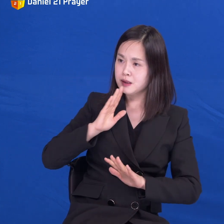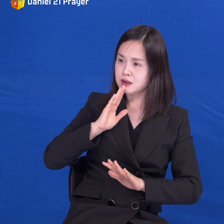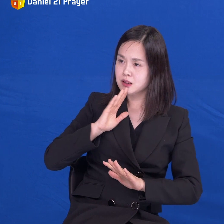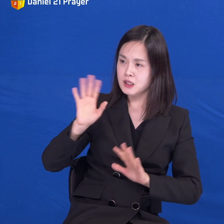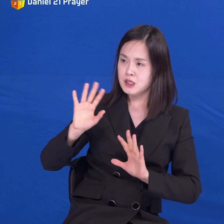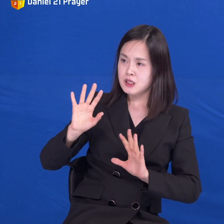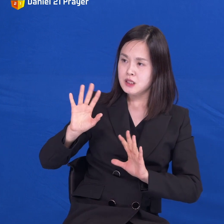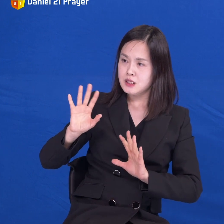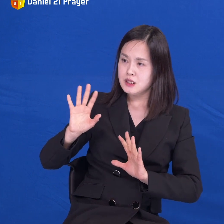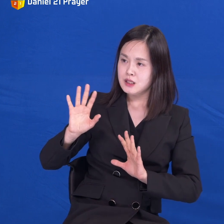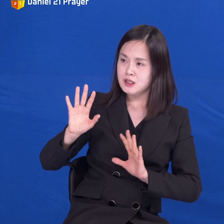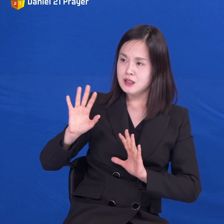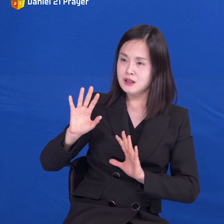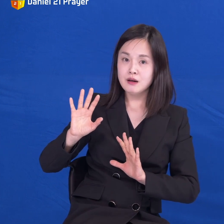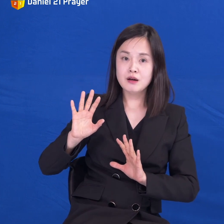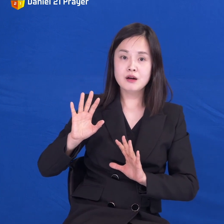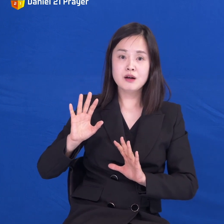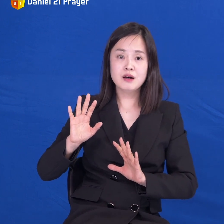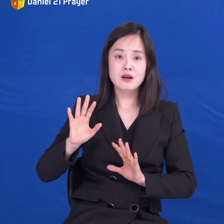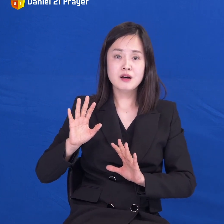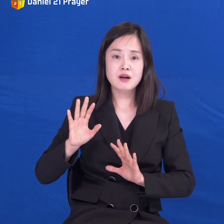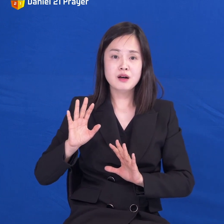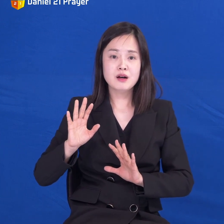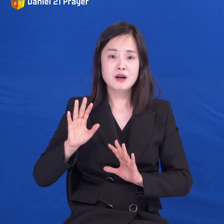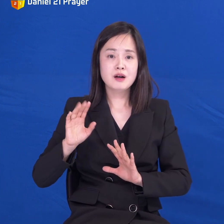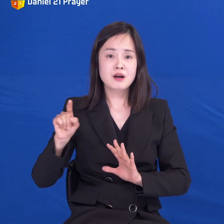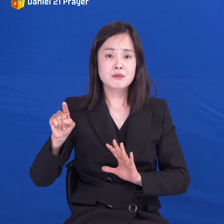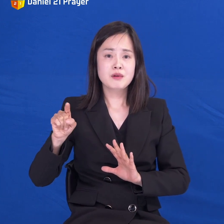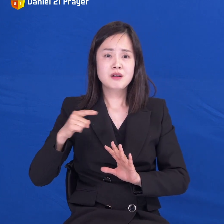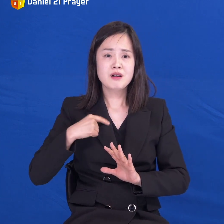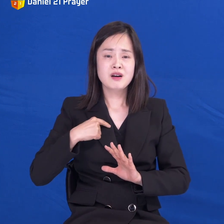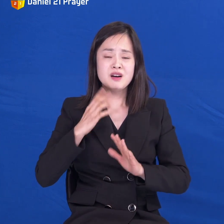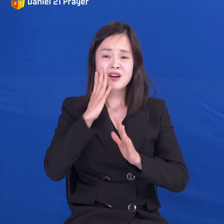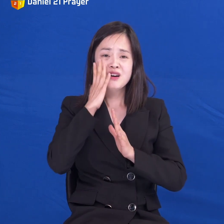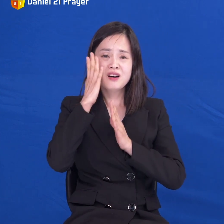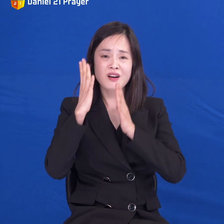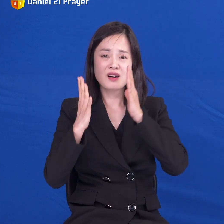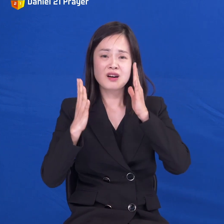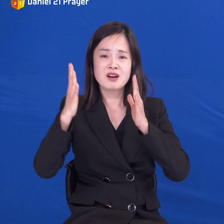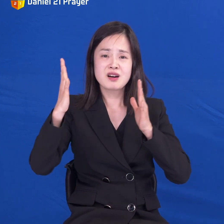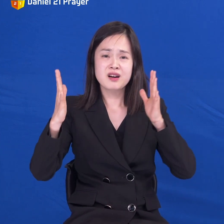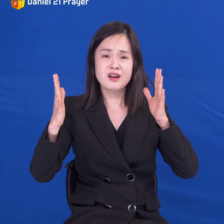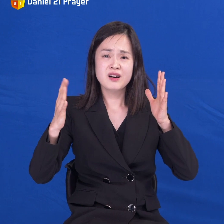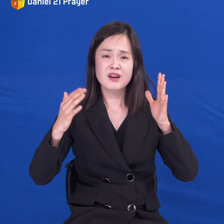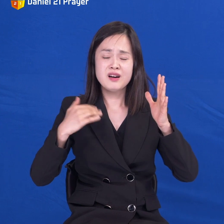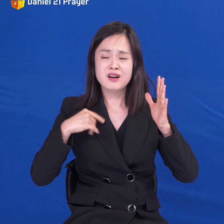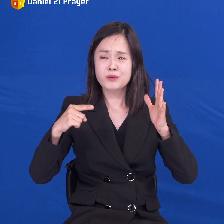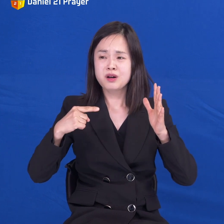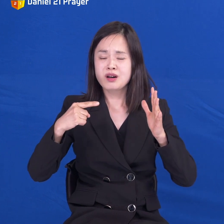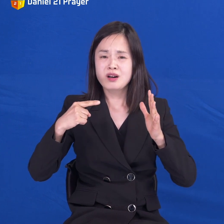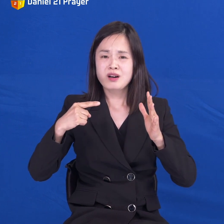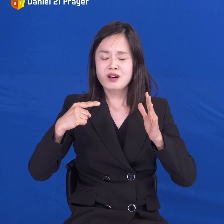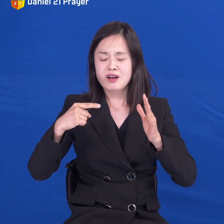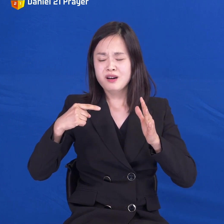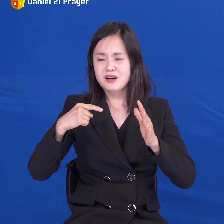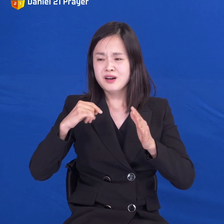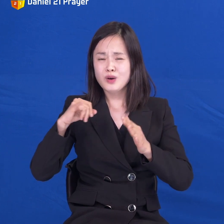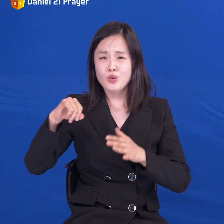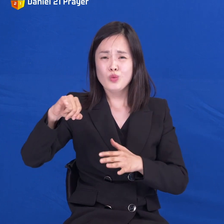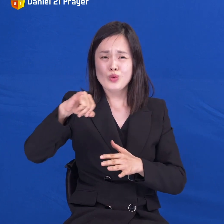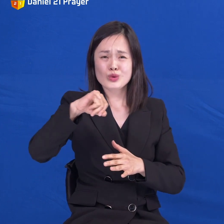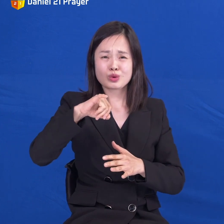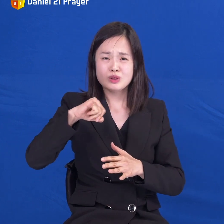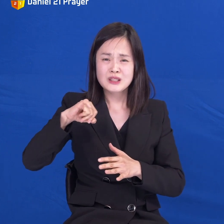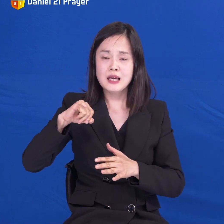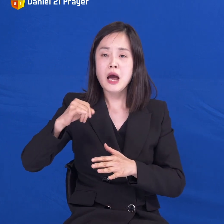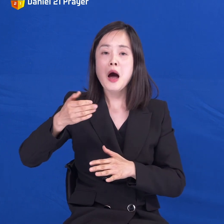여러분, 저에게 정글의 천연 고단위 단백질이라고 그러면서 촉 주는 겁니다. 여러분,